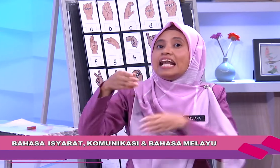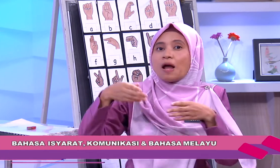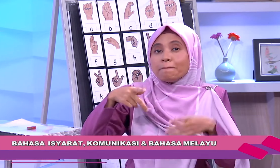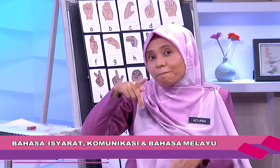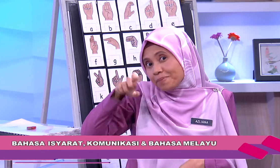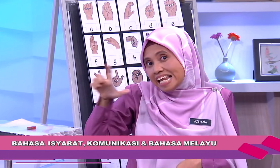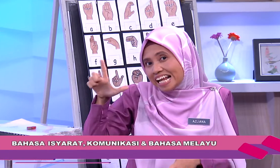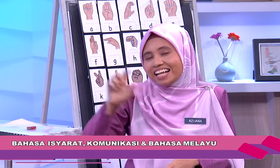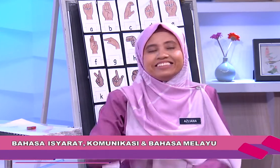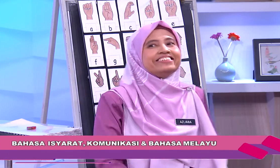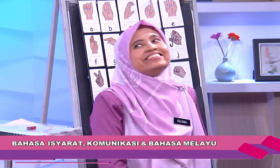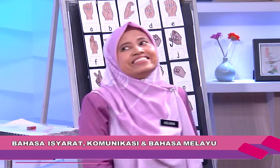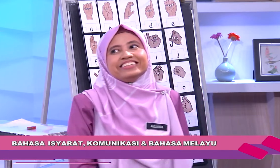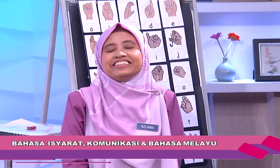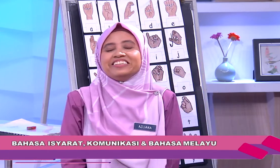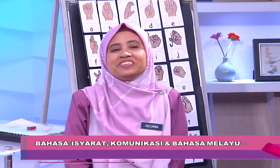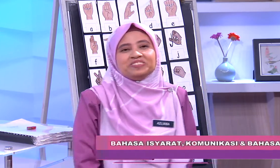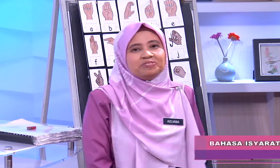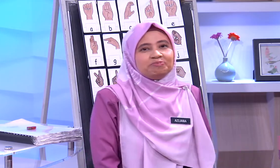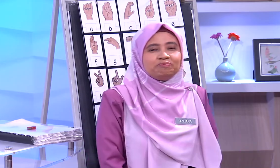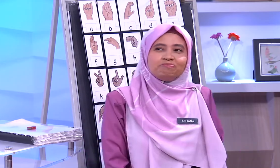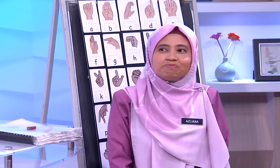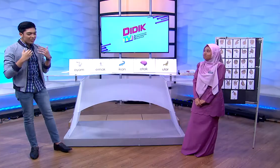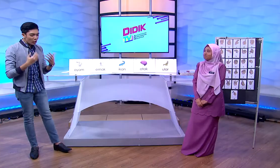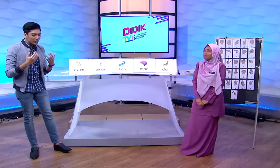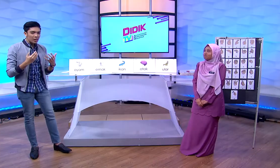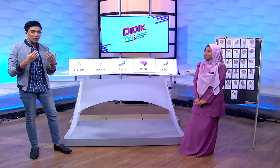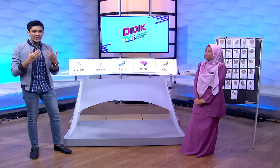vin3 ilmu ah kalau sekarang